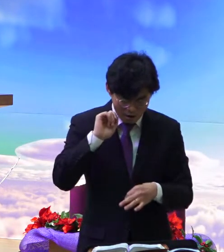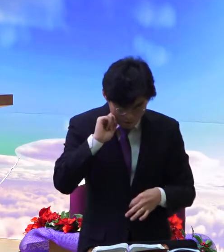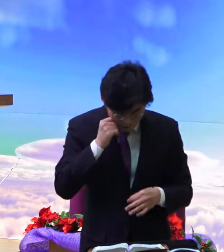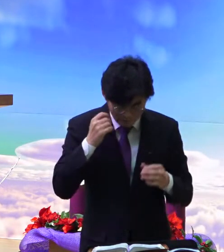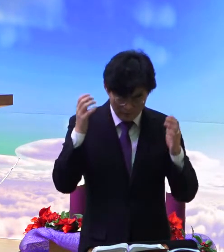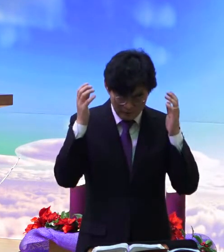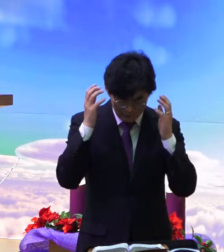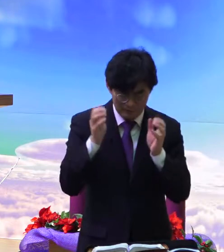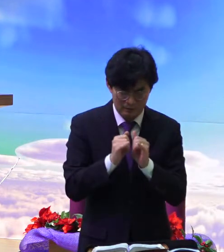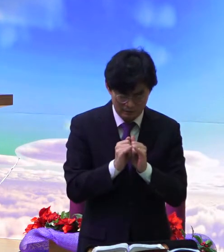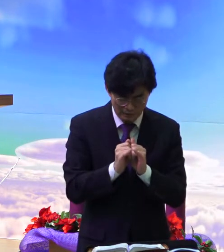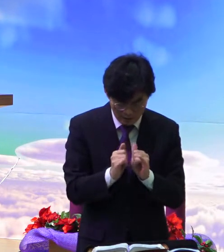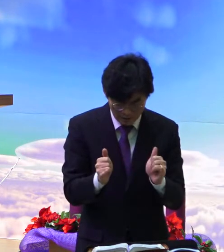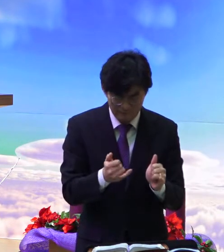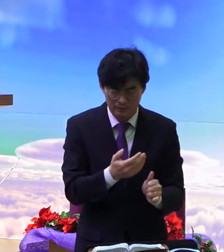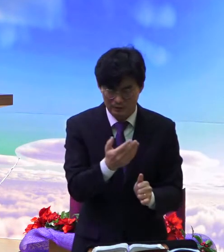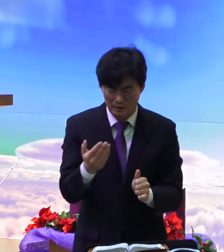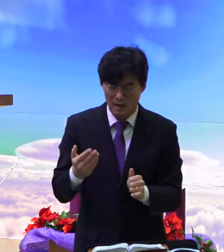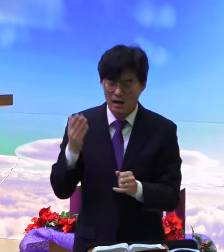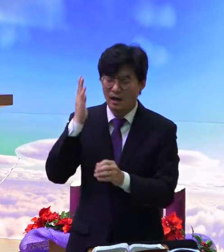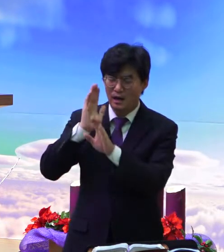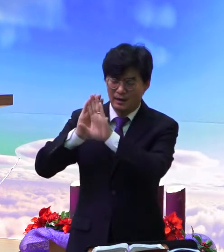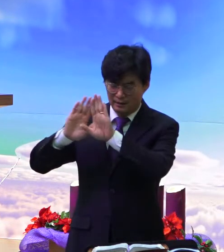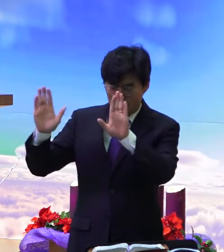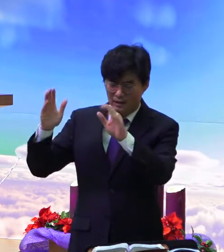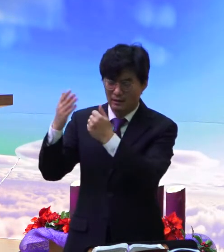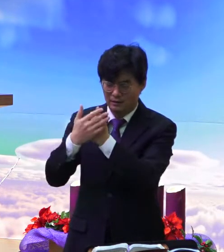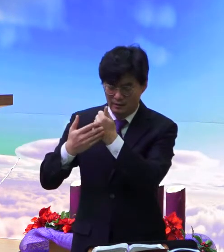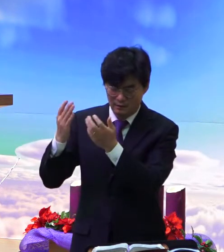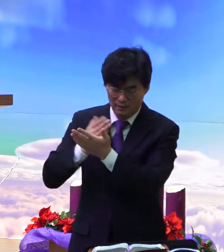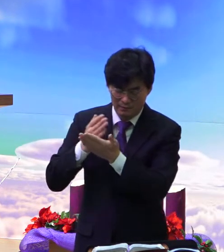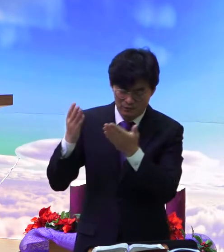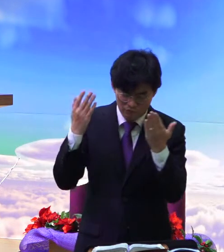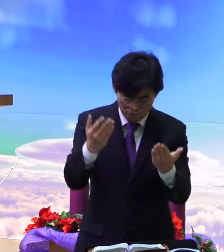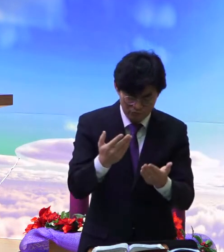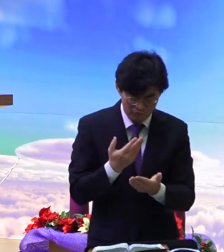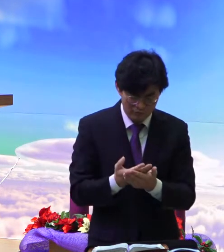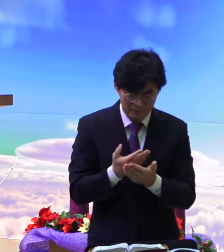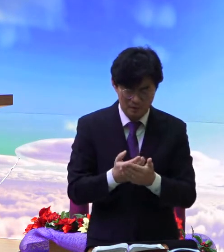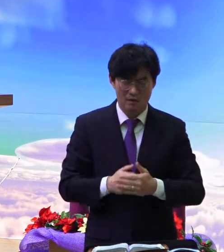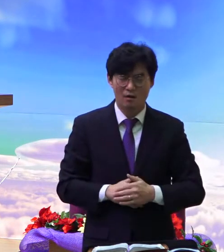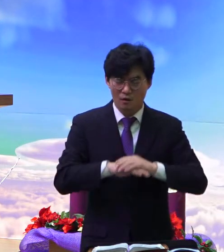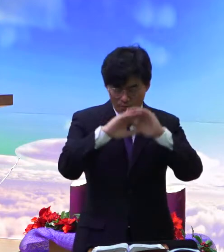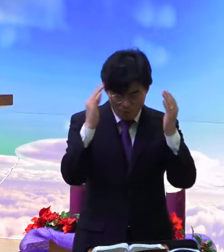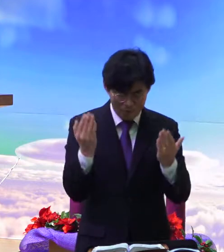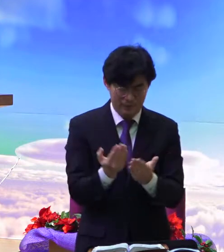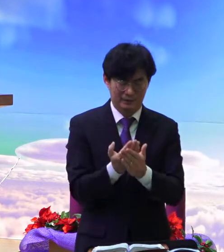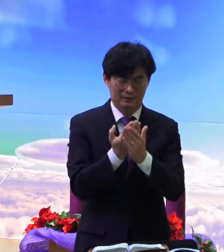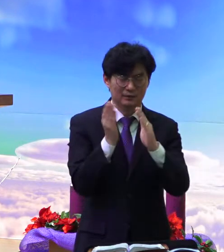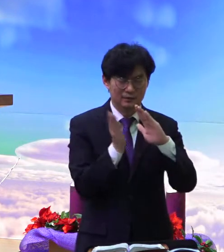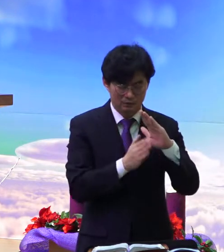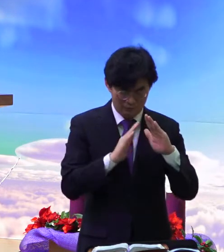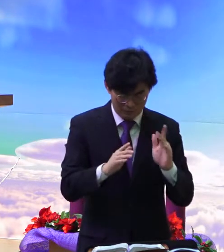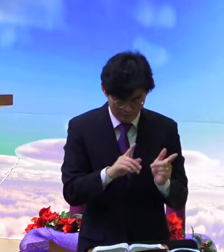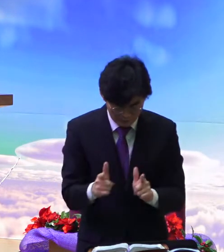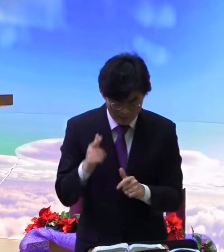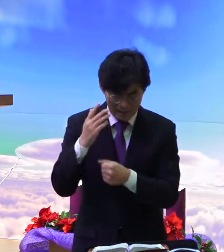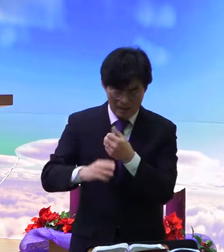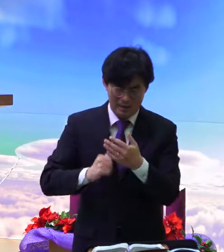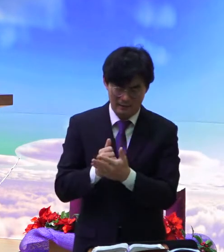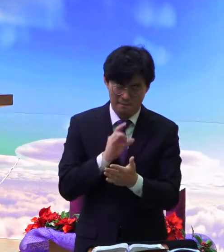넘치는 은혜를 부어 주시옵소서. 무엇보다 온 성도와 하나님을 바라보며 의지하면서